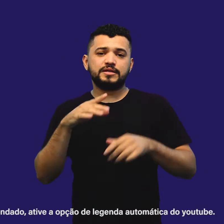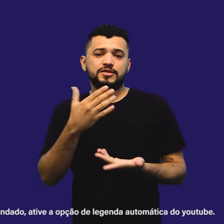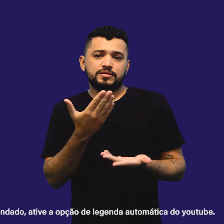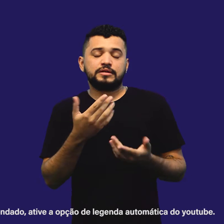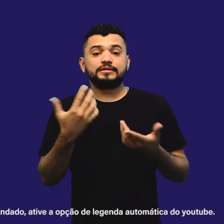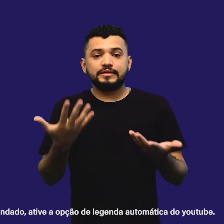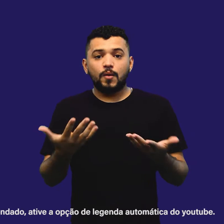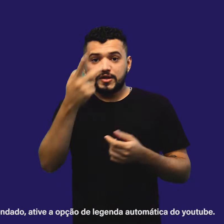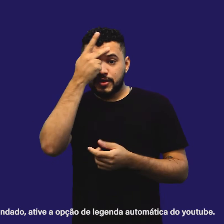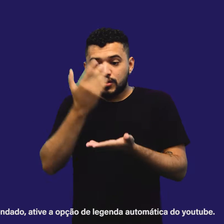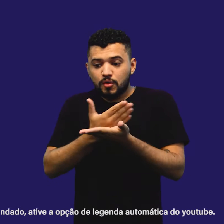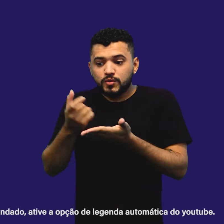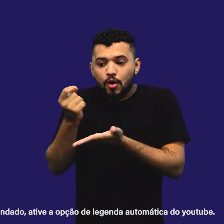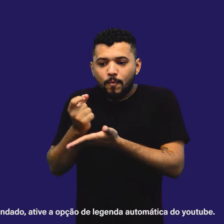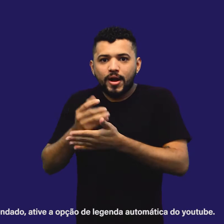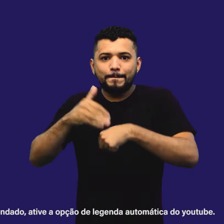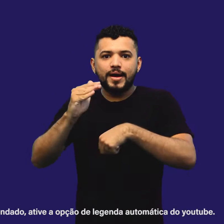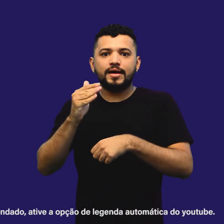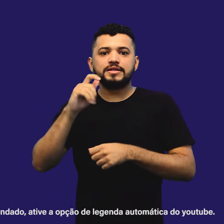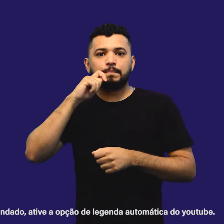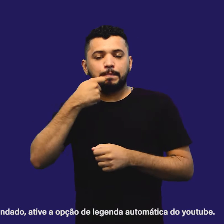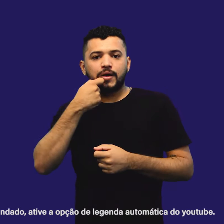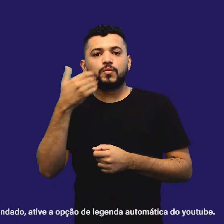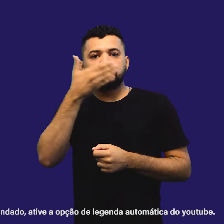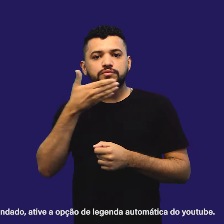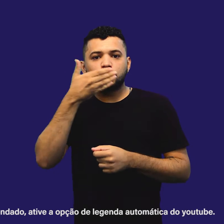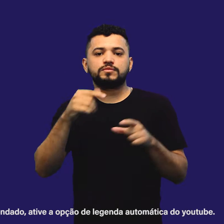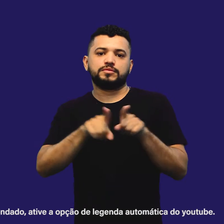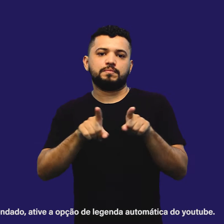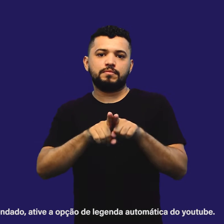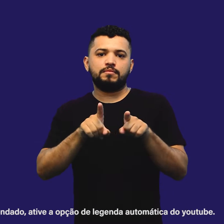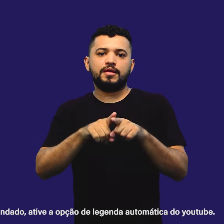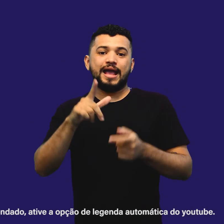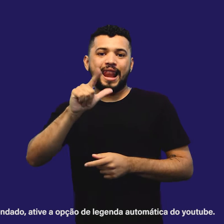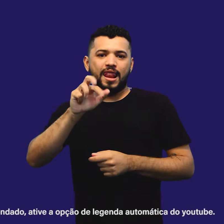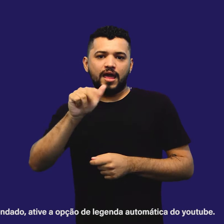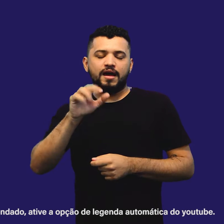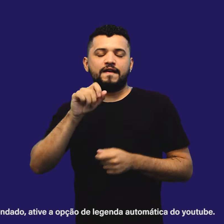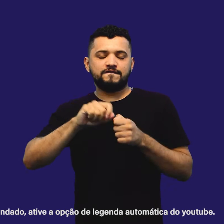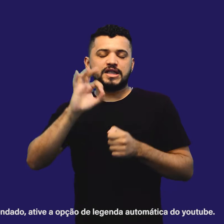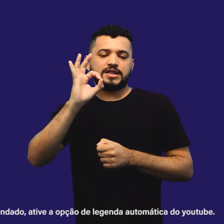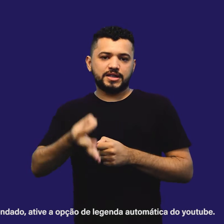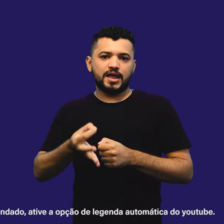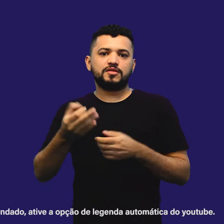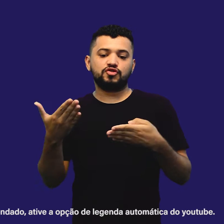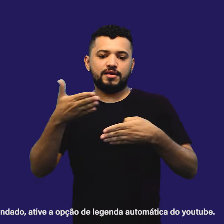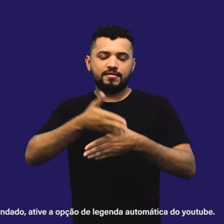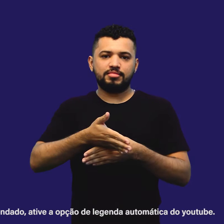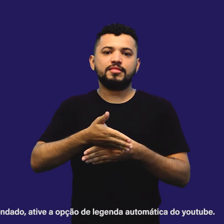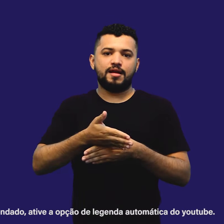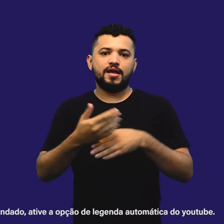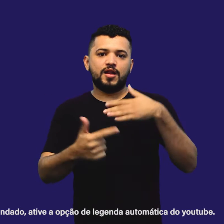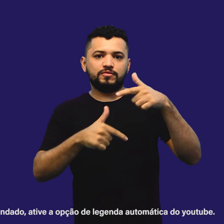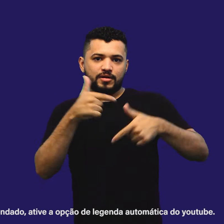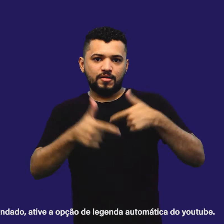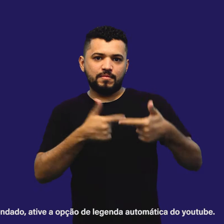compraram muito mais doces e pães. E a Lara fez um trabalho muito assertivo em entrar no mercado nesse momento onde a demanda tinha